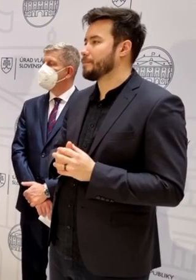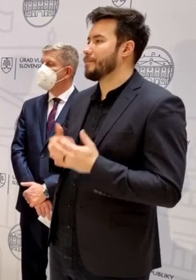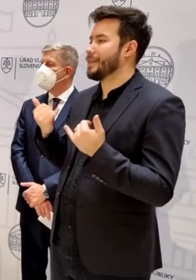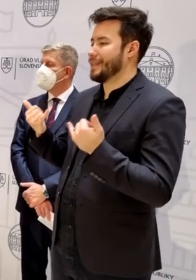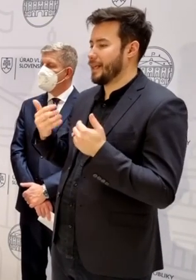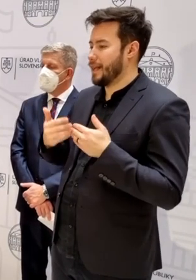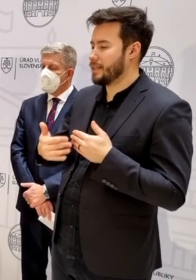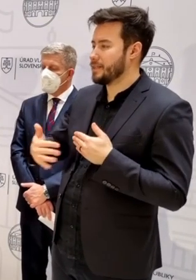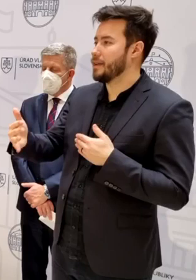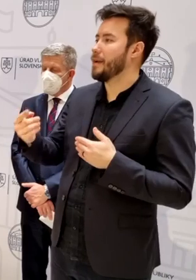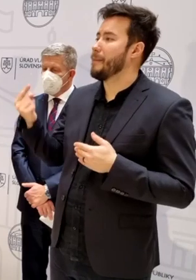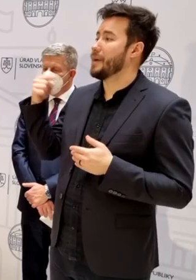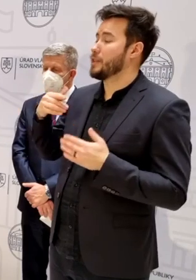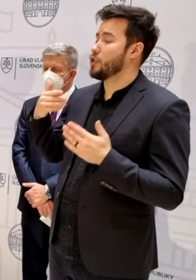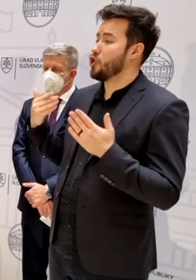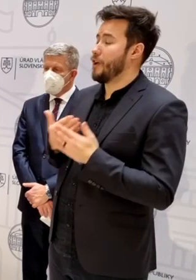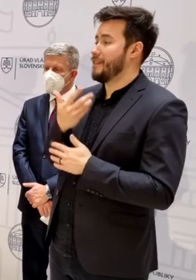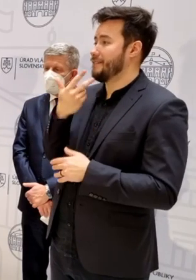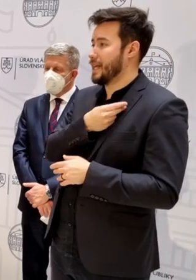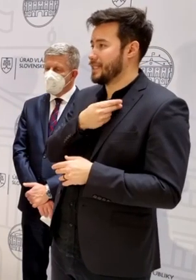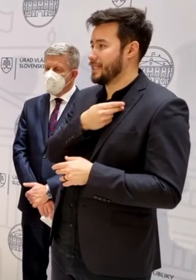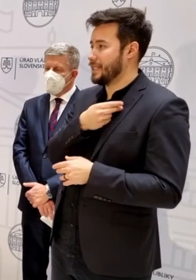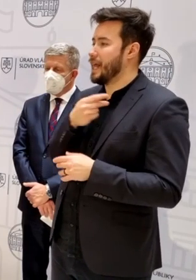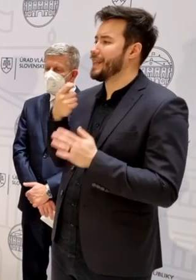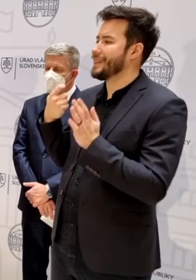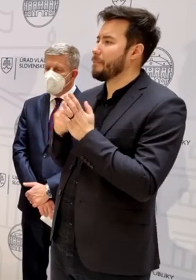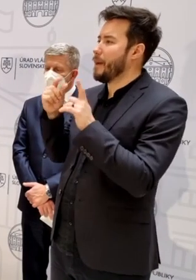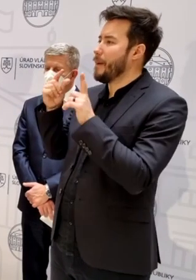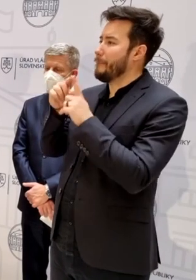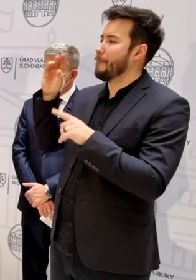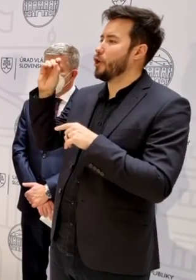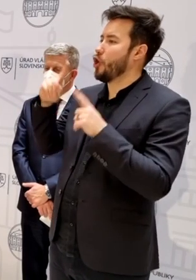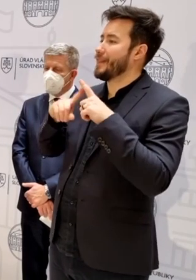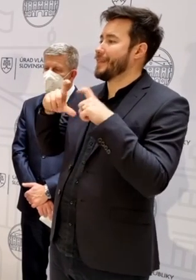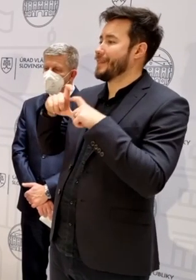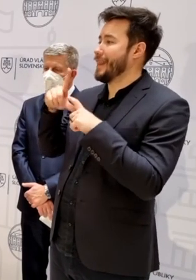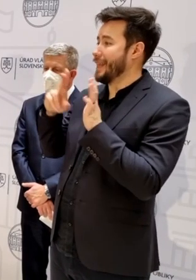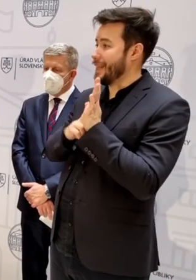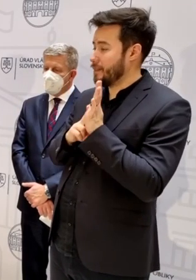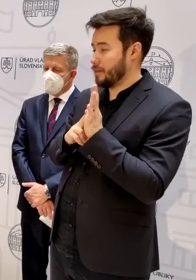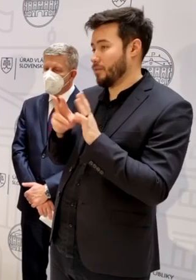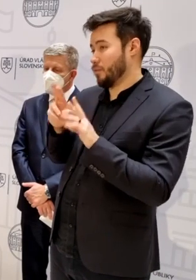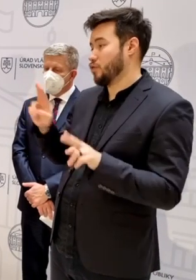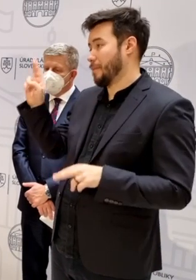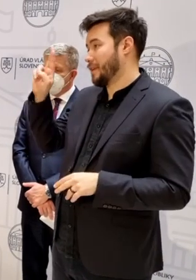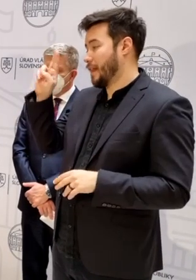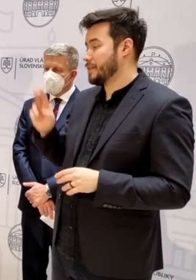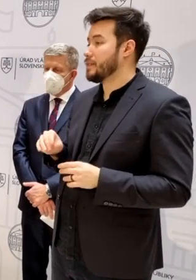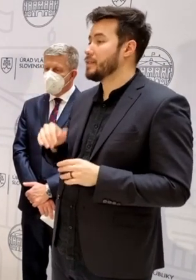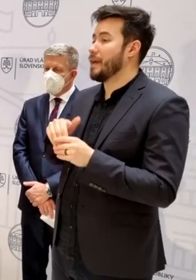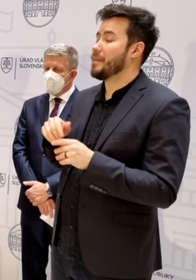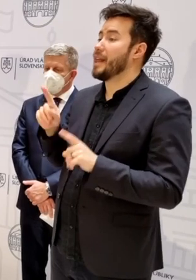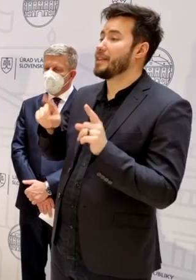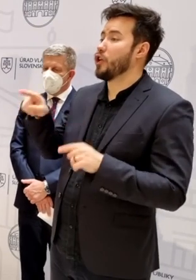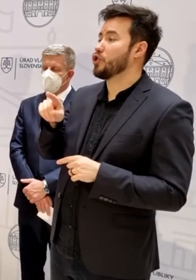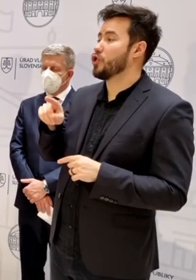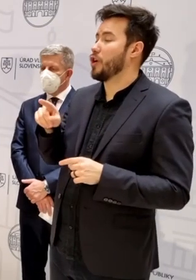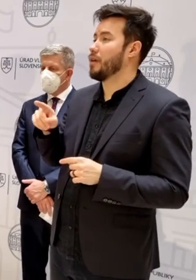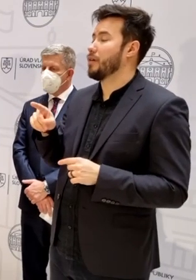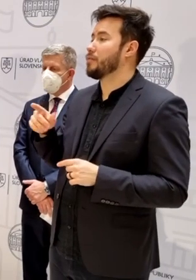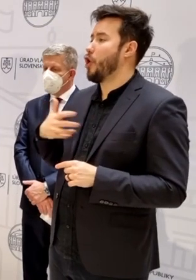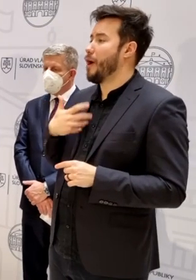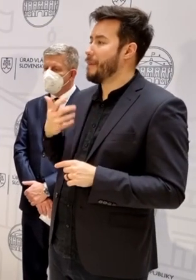čoskoro proteínová vakcína, Novavax, na ktorú sa už dá prihlasovať, čiže ak niekto mal nejaký problém